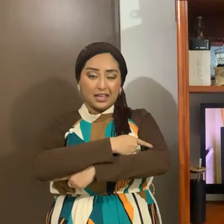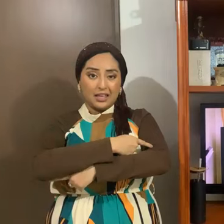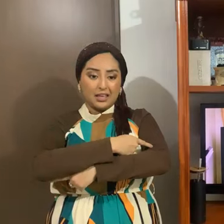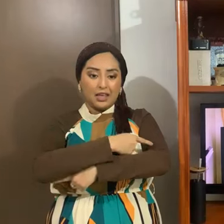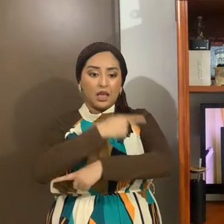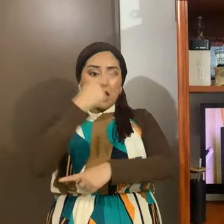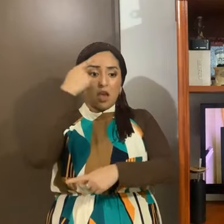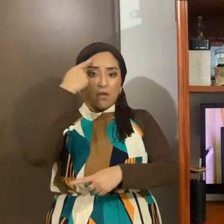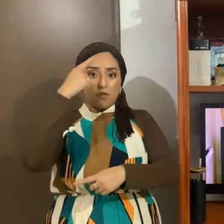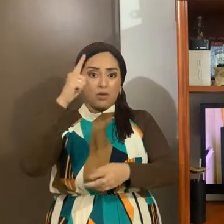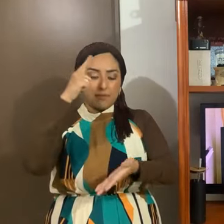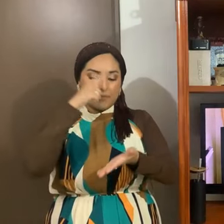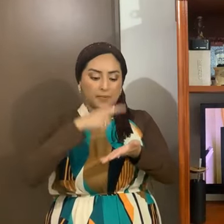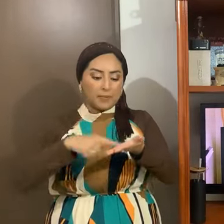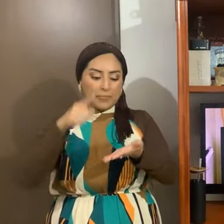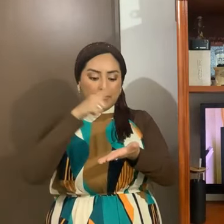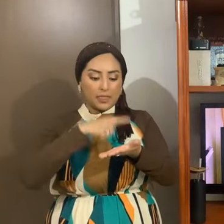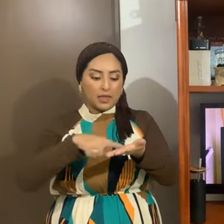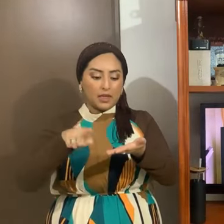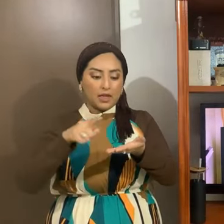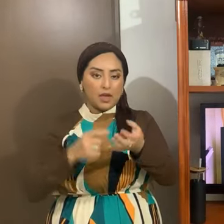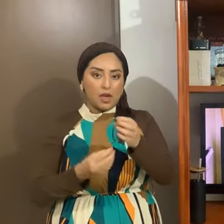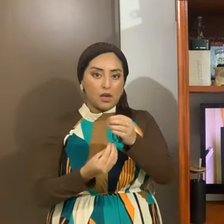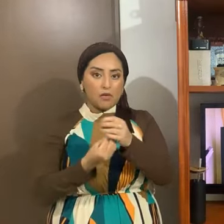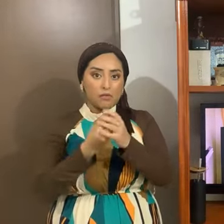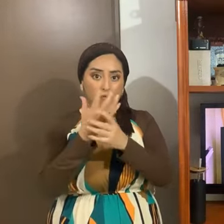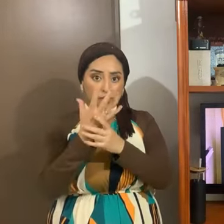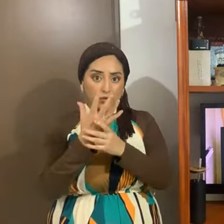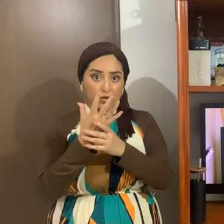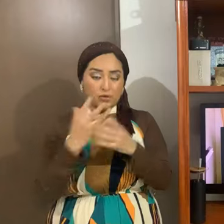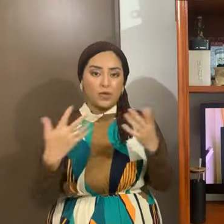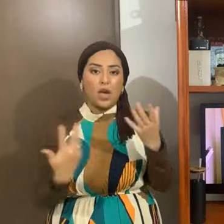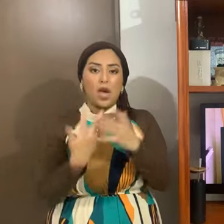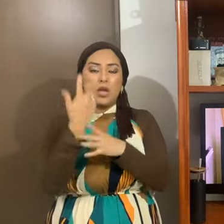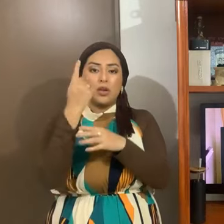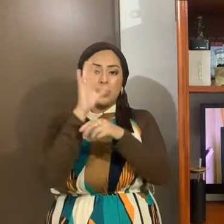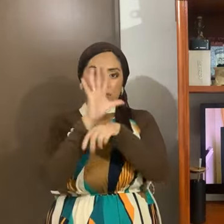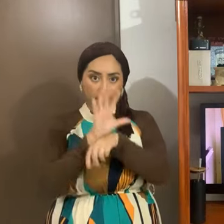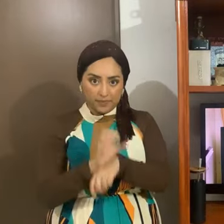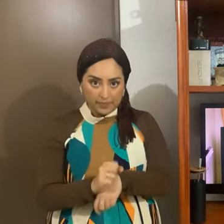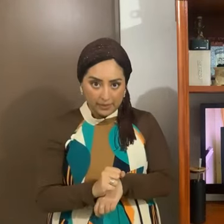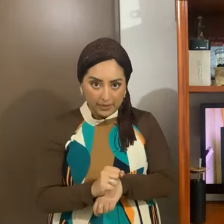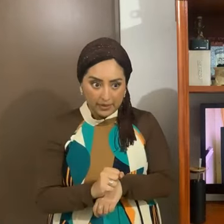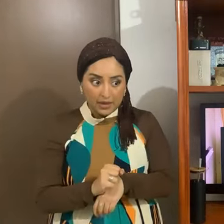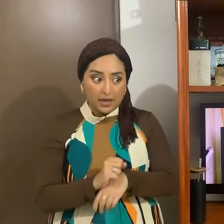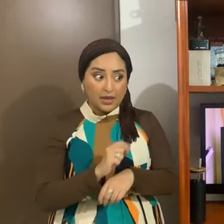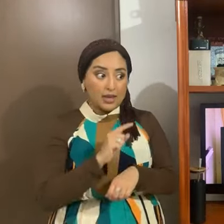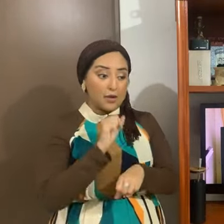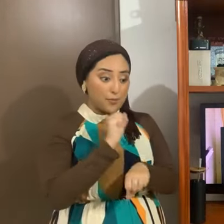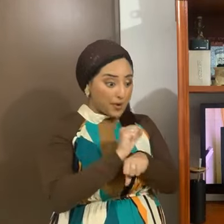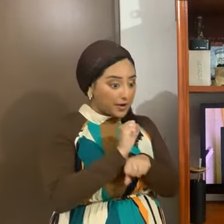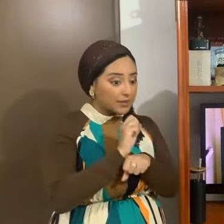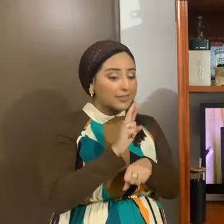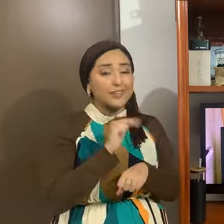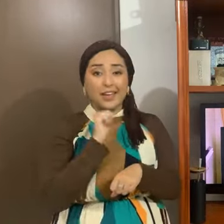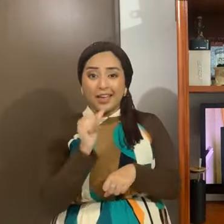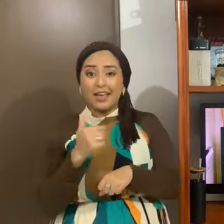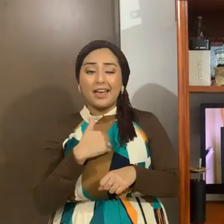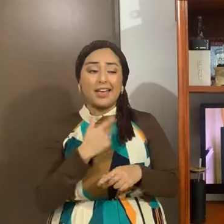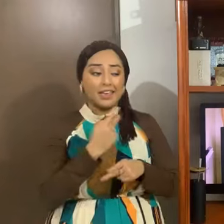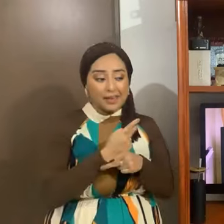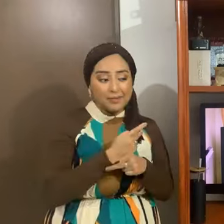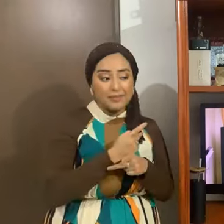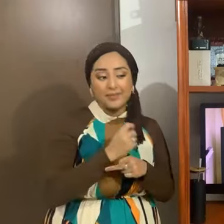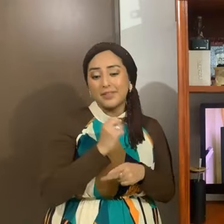determinado para revisar los frutos, las consecuencias del nuevo hábito. ¿Funcionó o no funcionó? ¿Lo cumplí o no